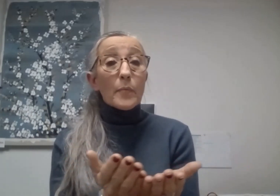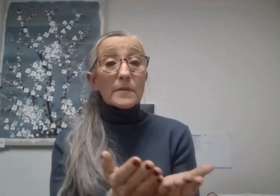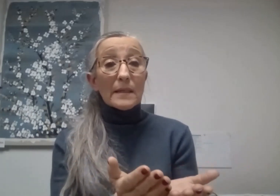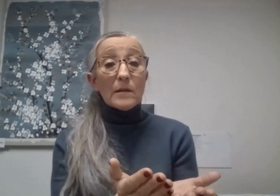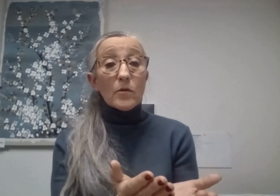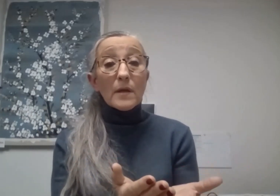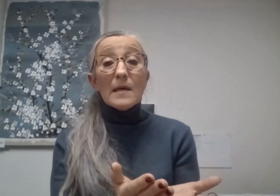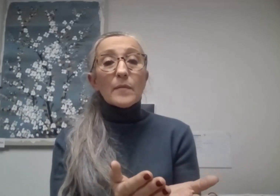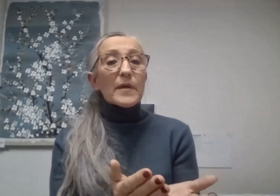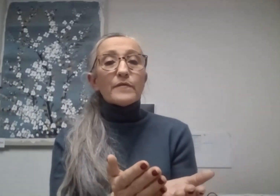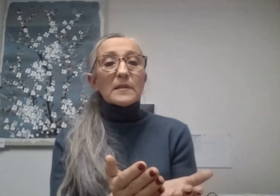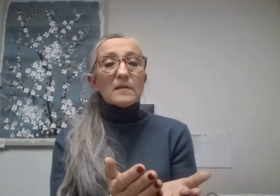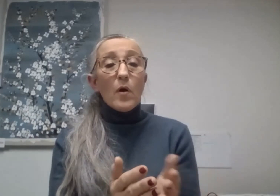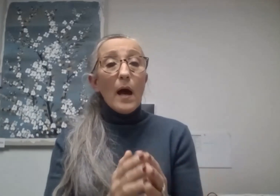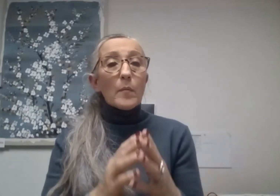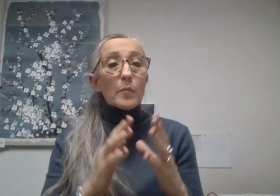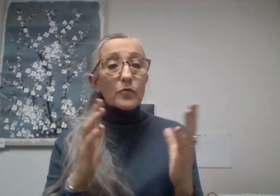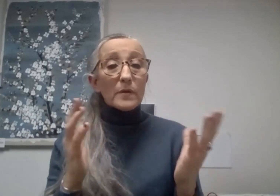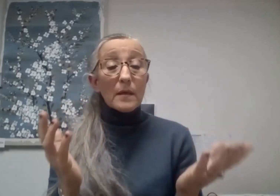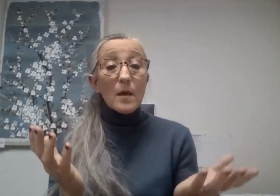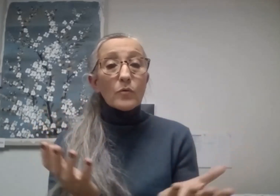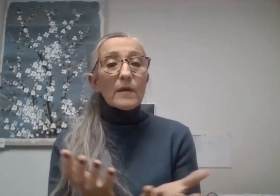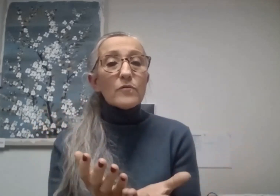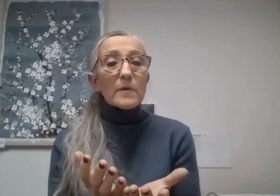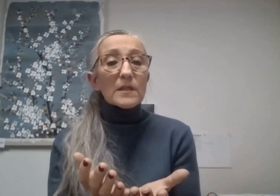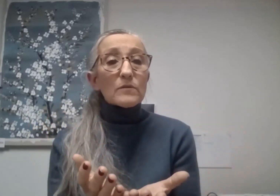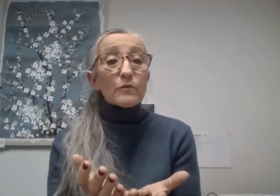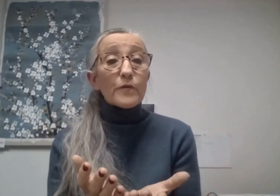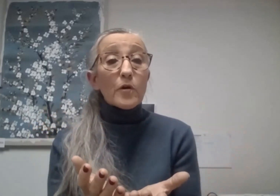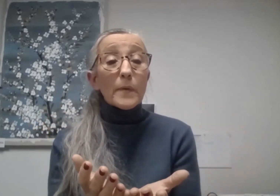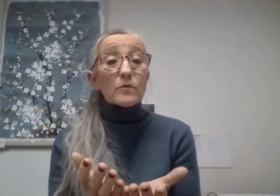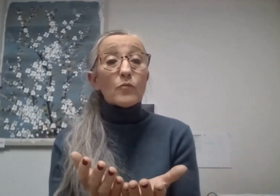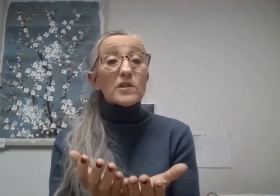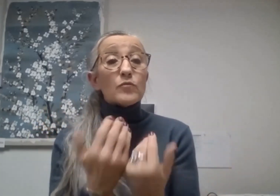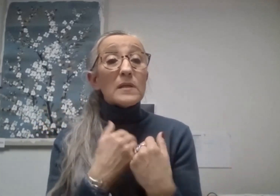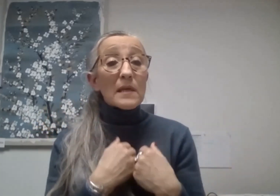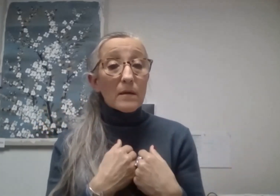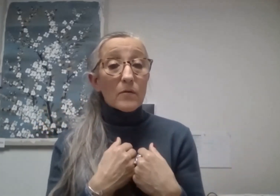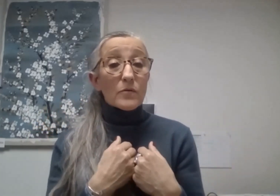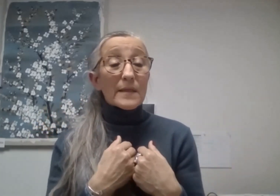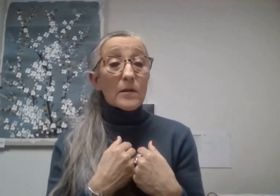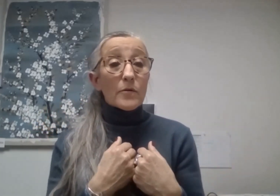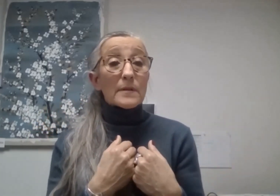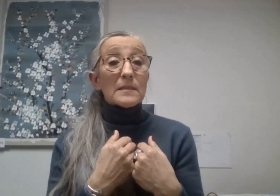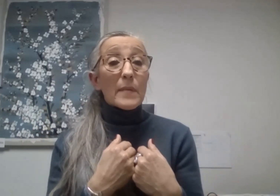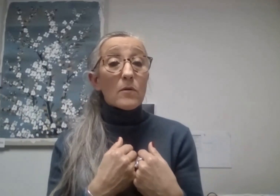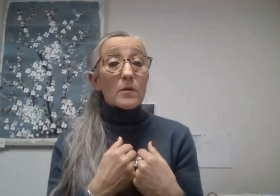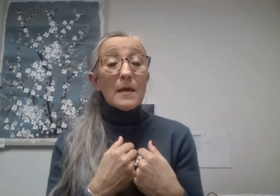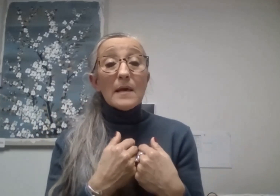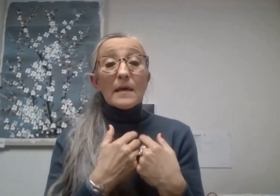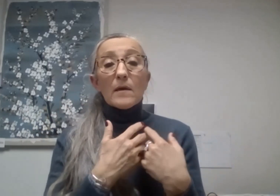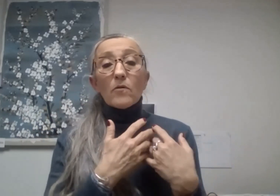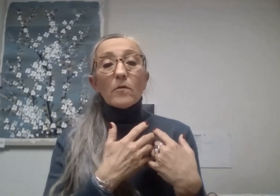Et comment apprendre cette langue? Eh bien, effectivement, à un moment donné, on a voulu un geste fort parce que moi, j'y suis née dans cette langue, c'est